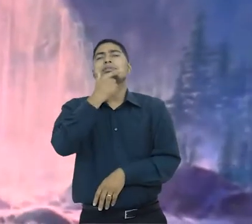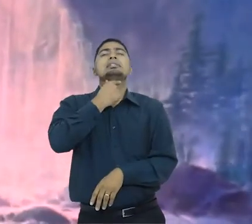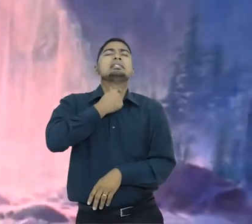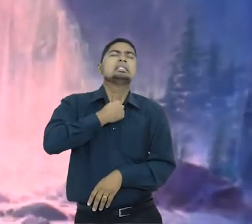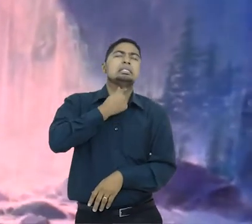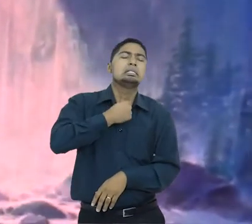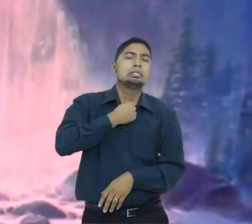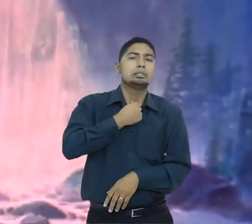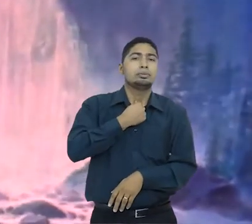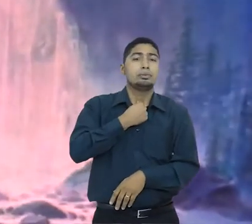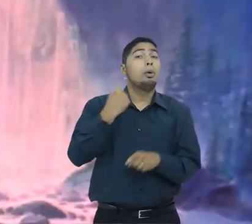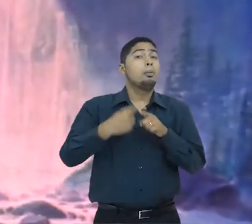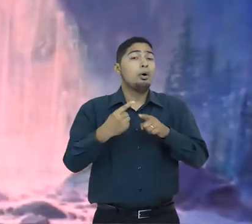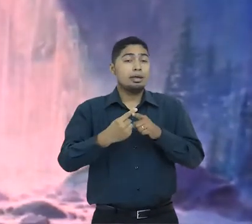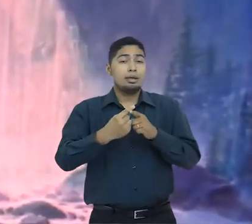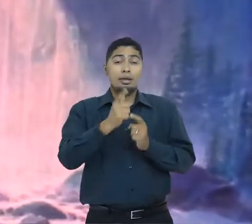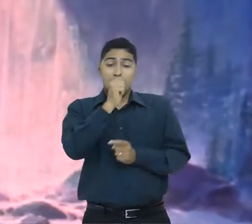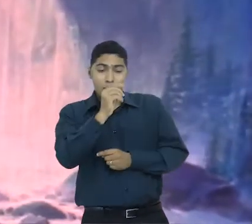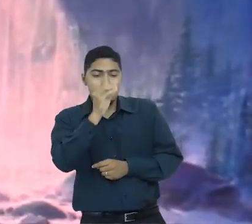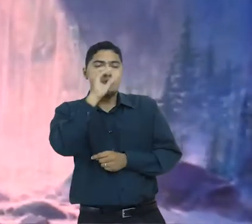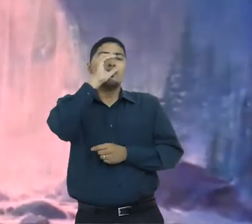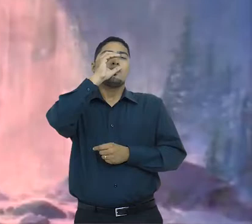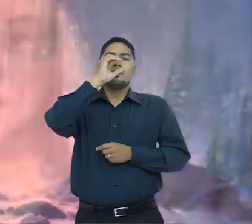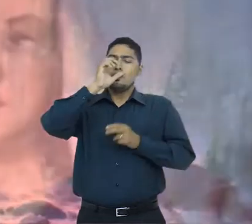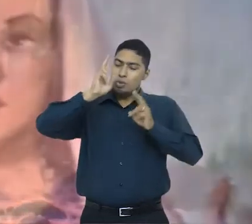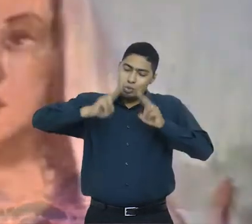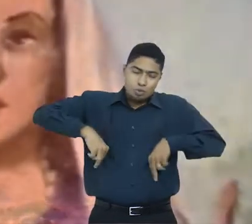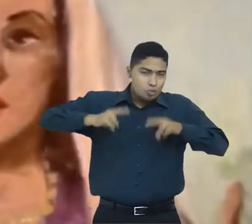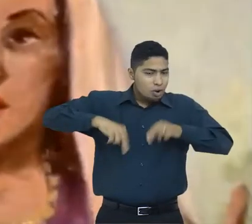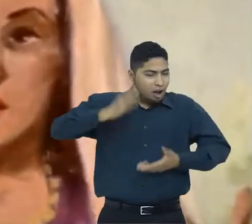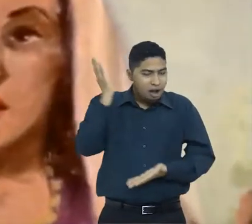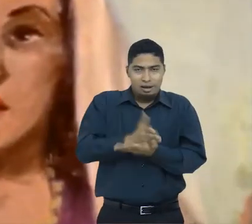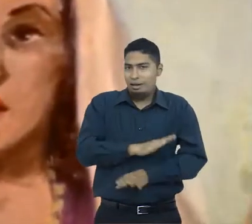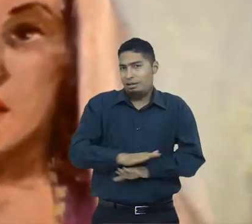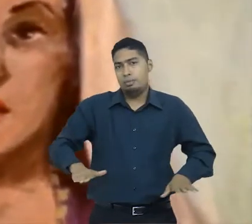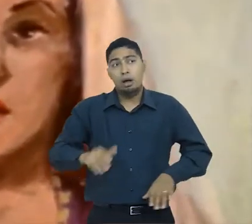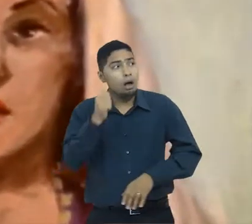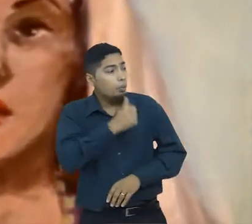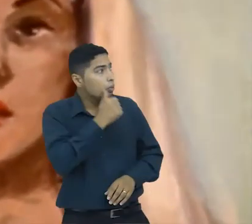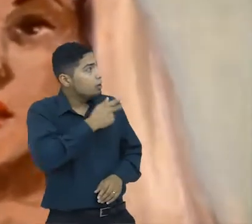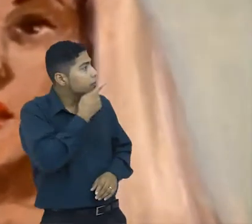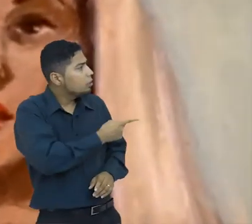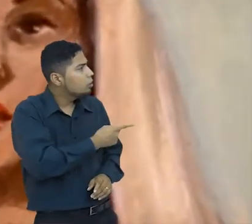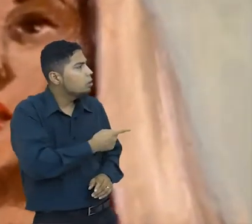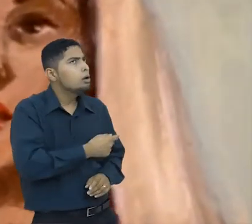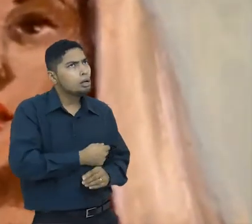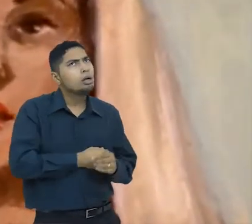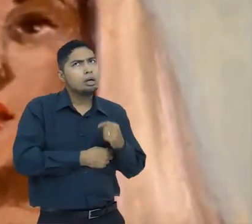água, dentro da pessoa, se transformará num poço que jamais irá secar. A mulher disse: bem, eu sei